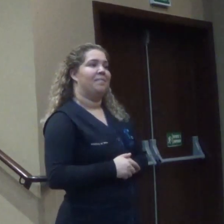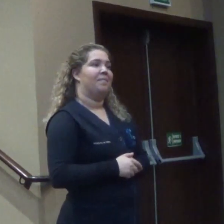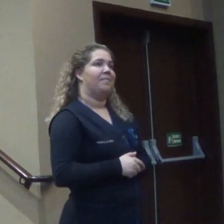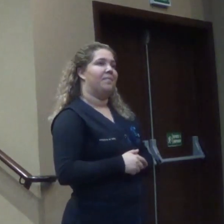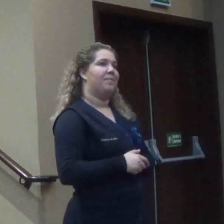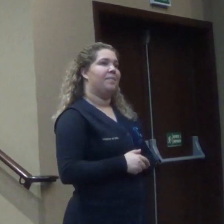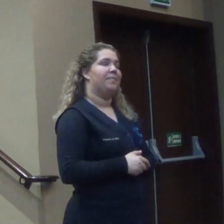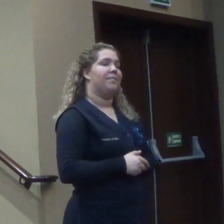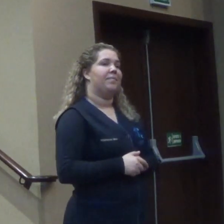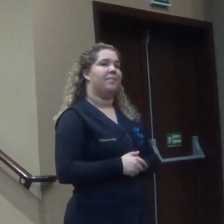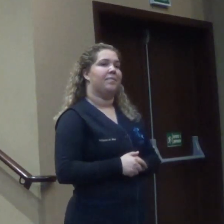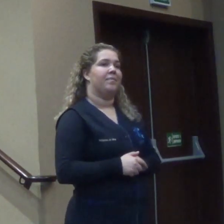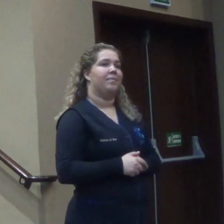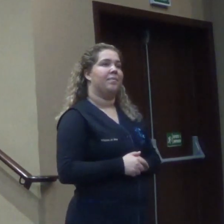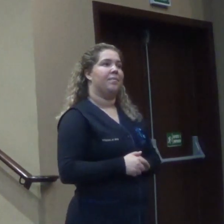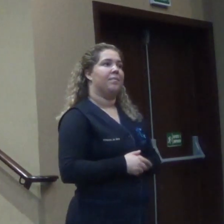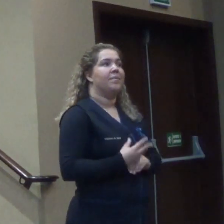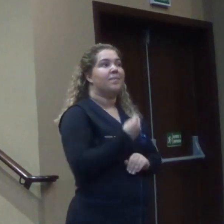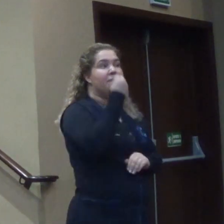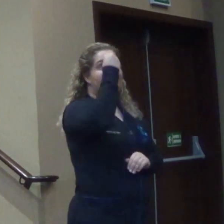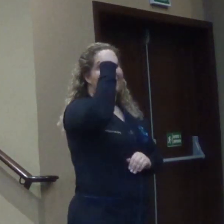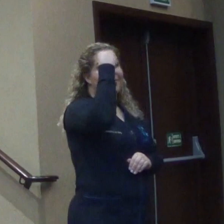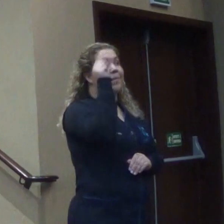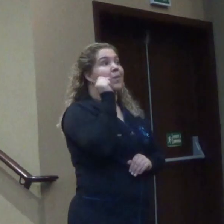Que mensagem vocês vão levar dessa aula?